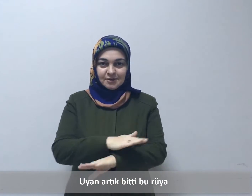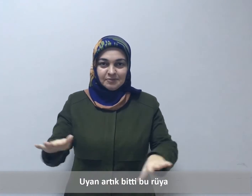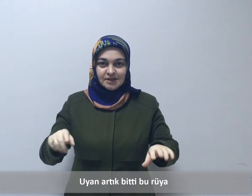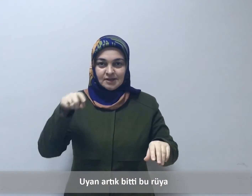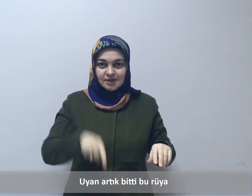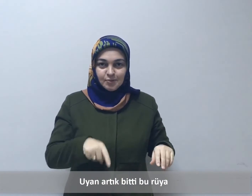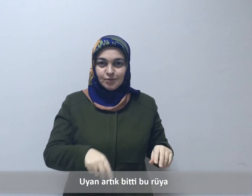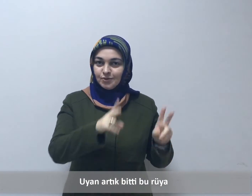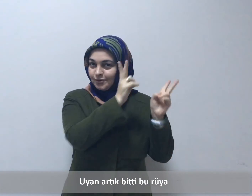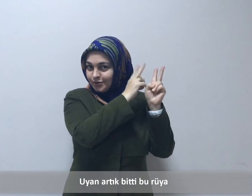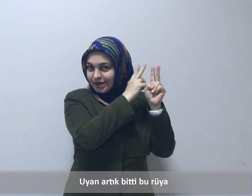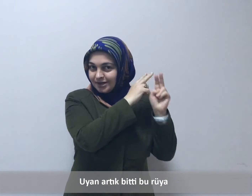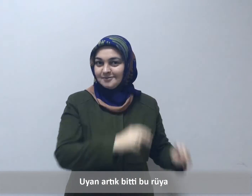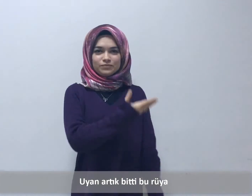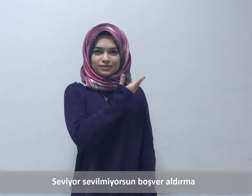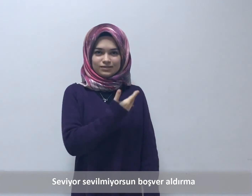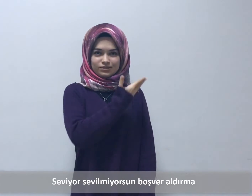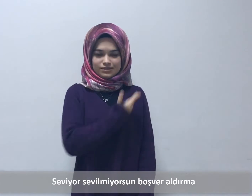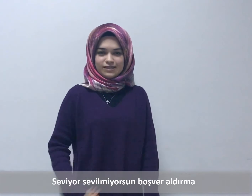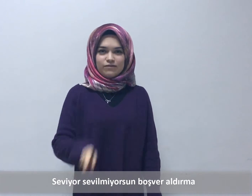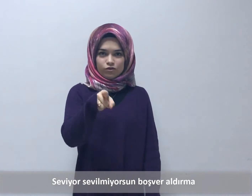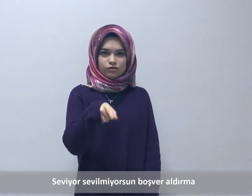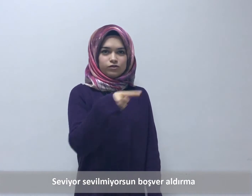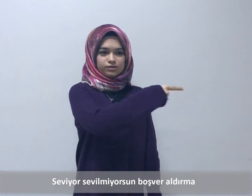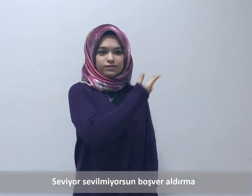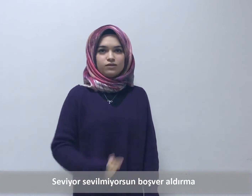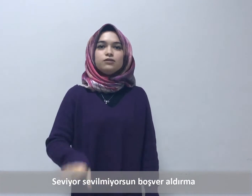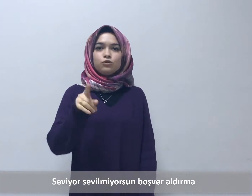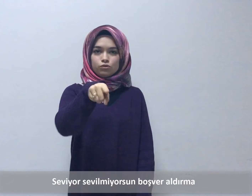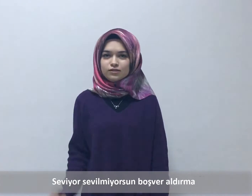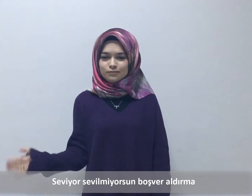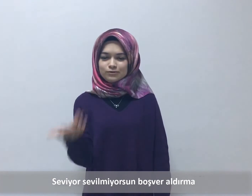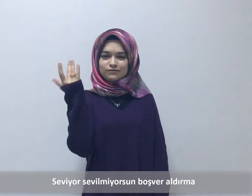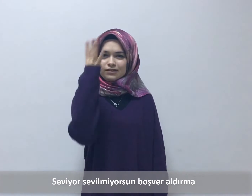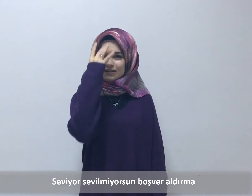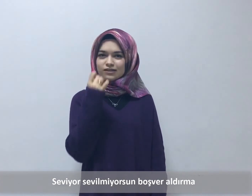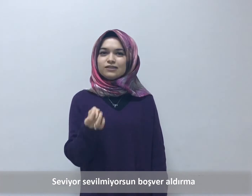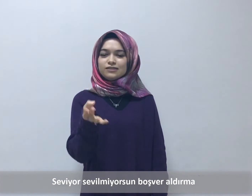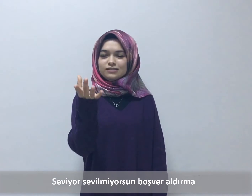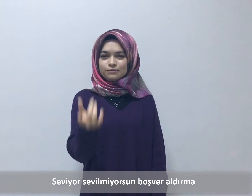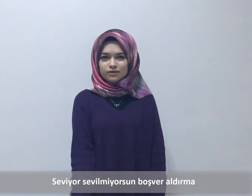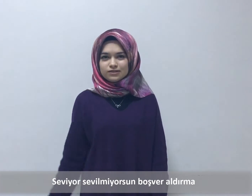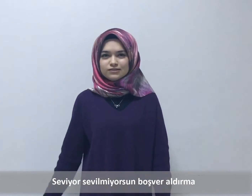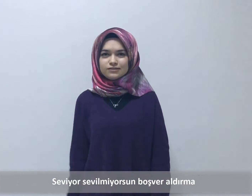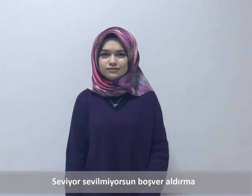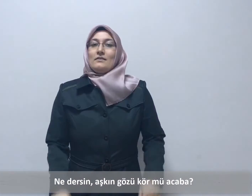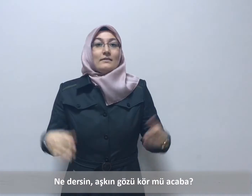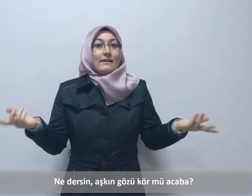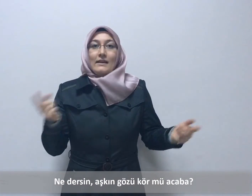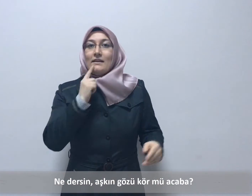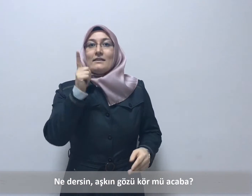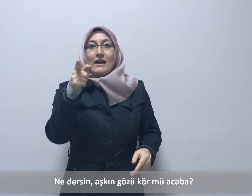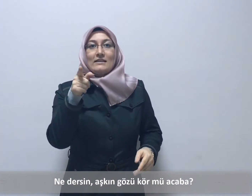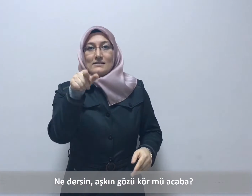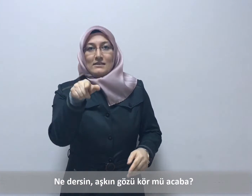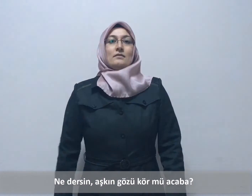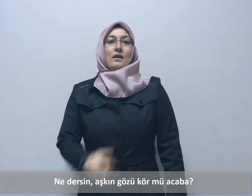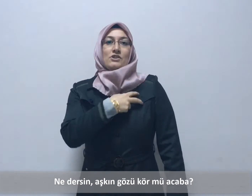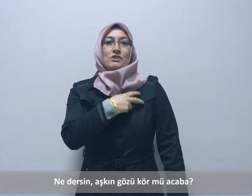bitti bu rüya Seviyor sevilmiyorsun başlar aldırma Ne dersin aşkın